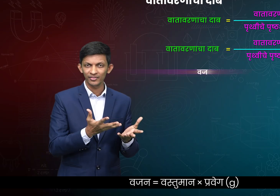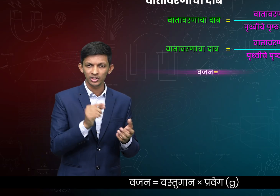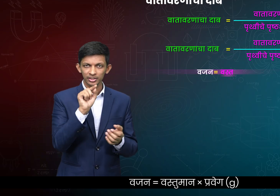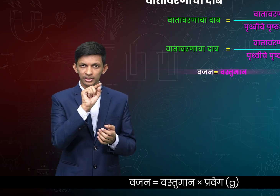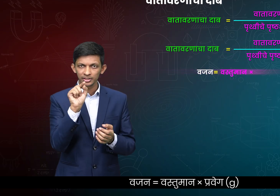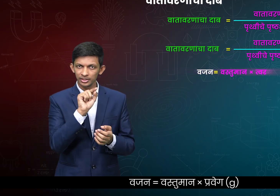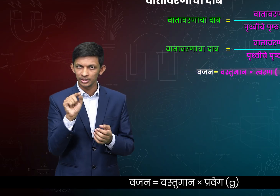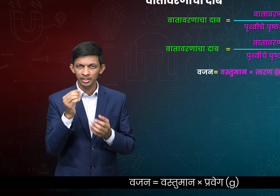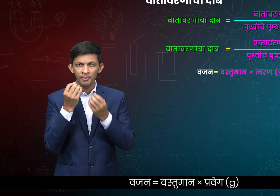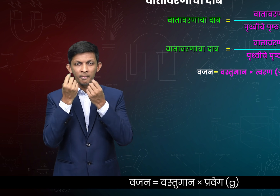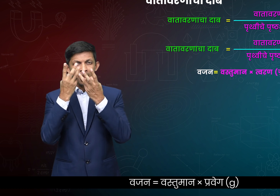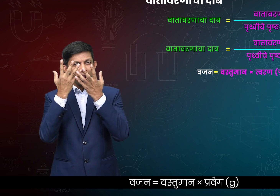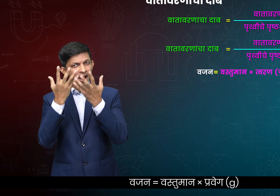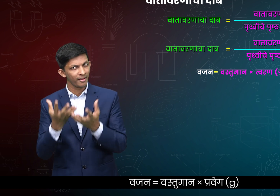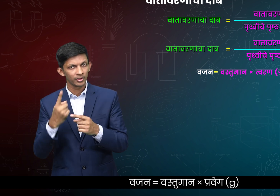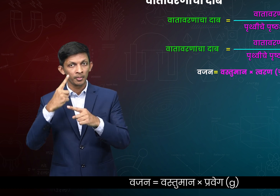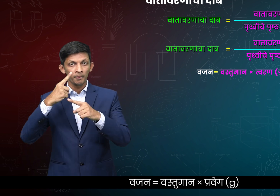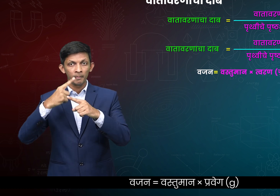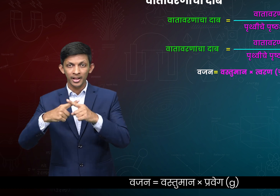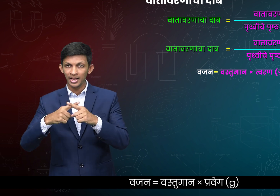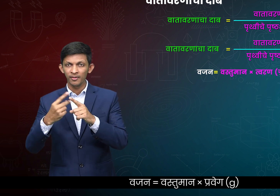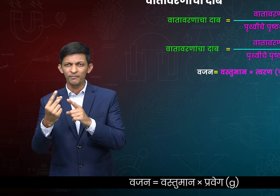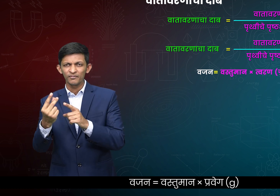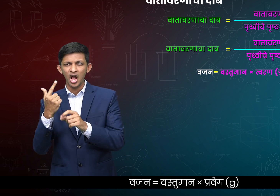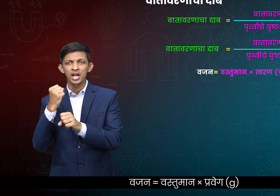वजन वस्तुमान प्रवेग g.